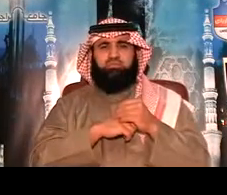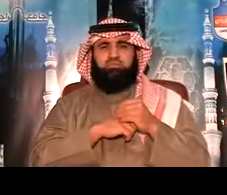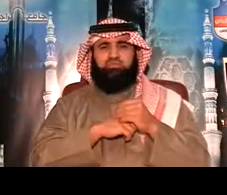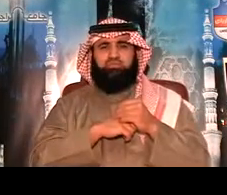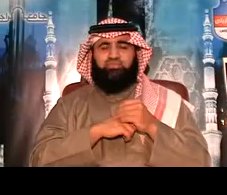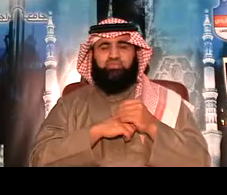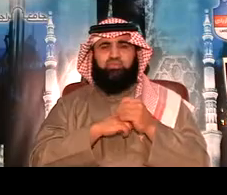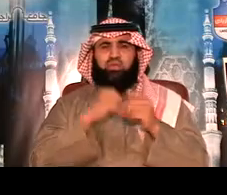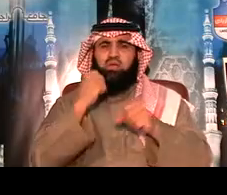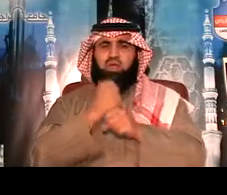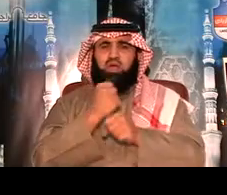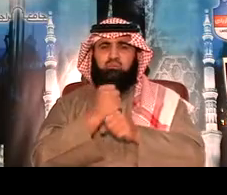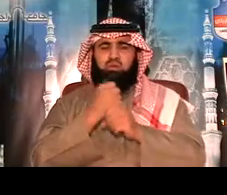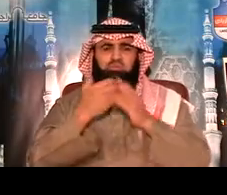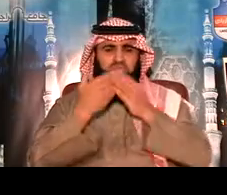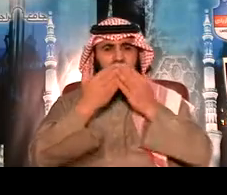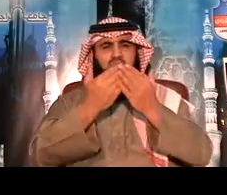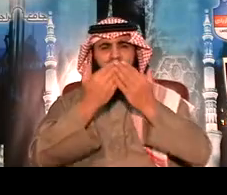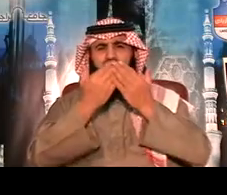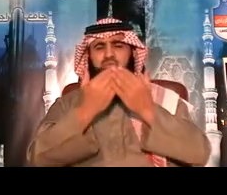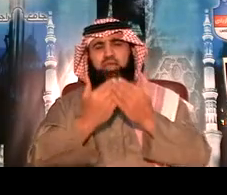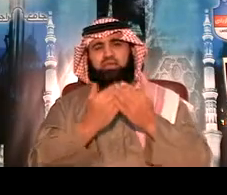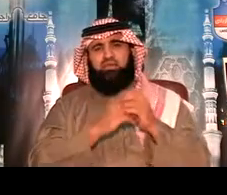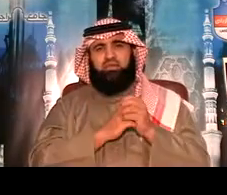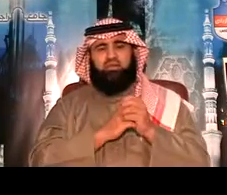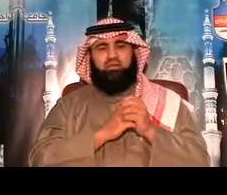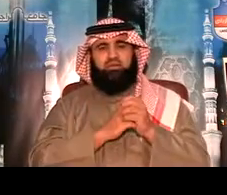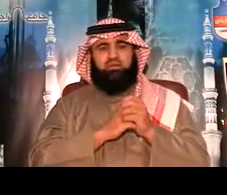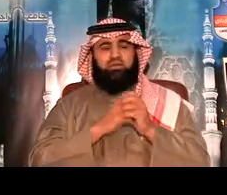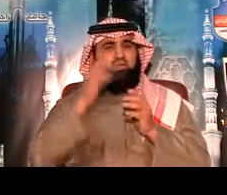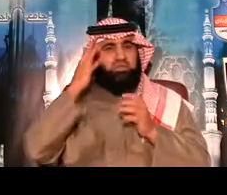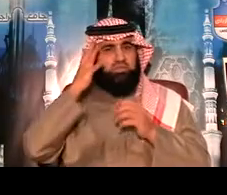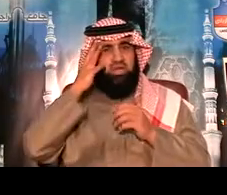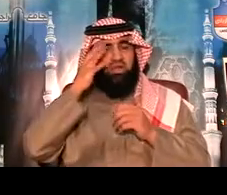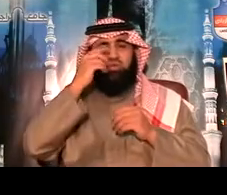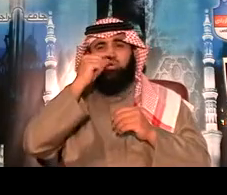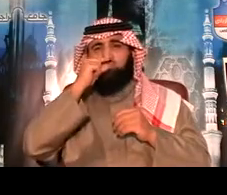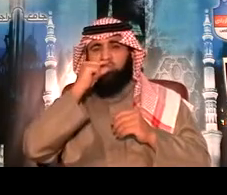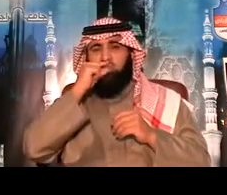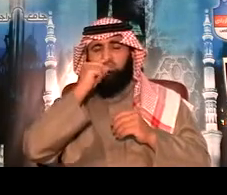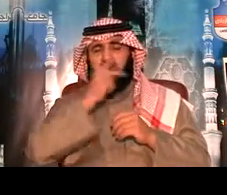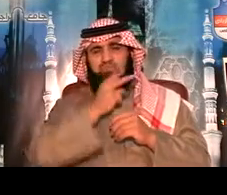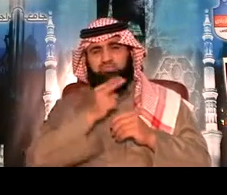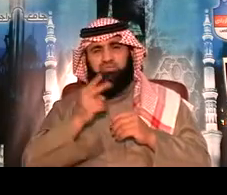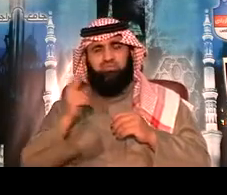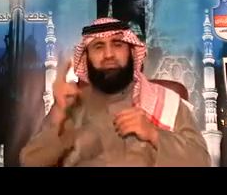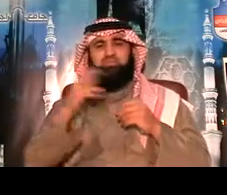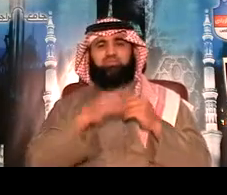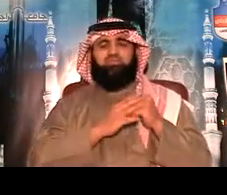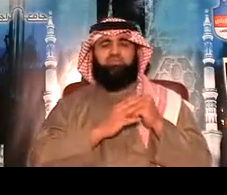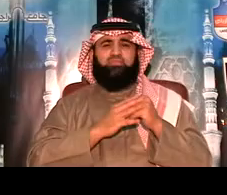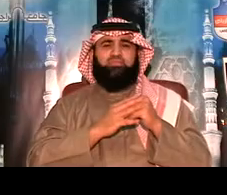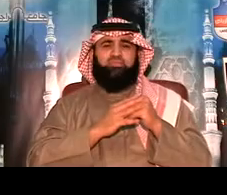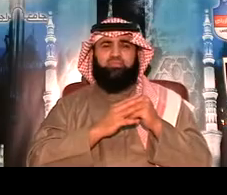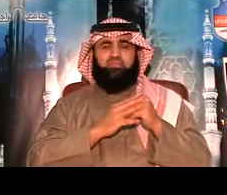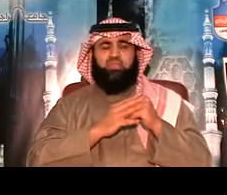وعمل صالح تقدمه لهما، ولا بصلاة ولا بصيام ولا غير ذلك. إنما احرص أن